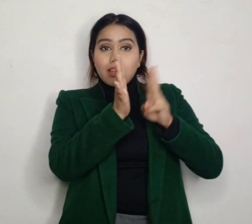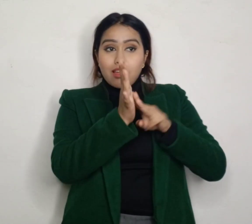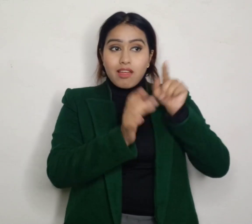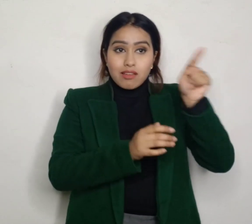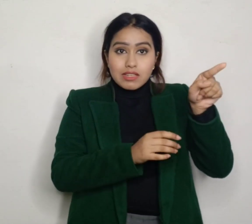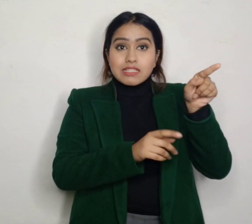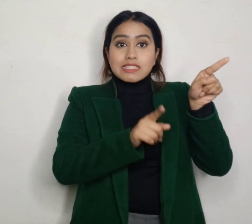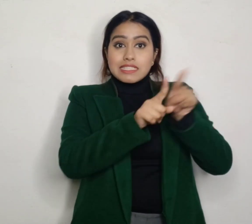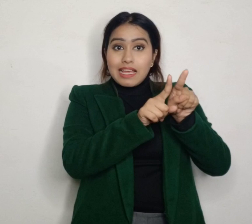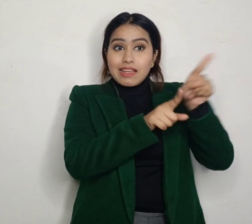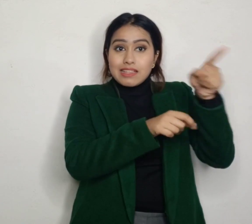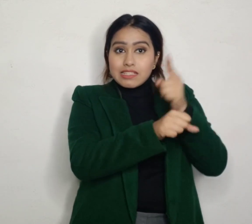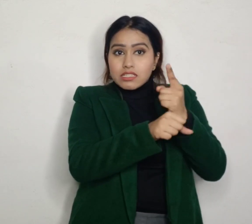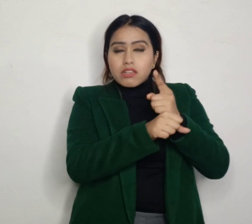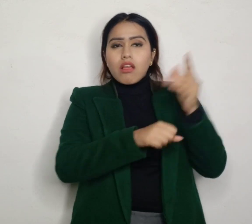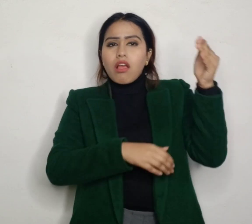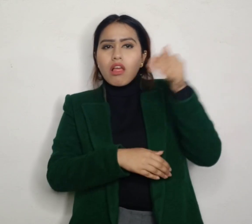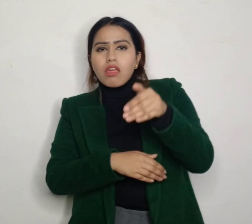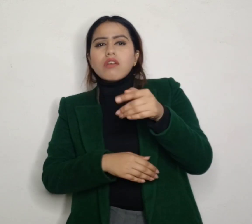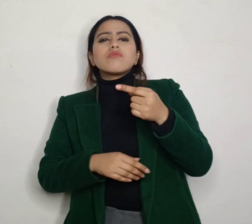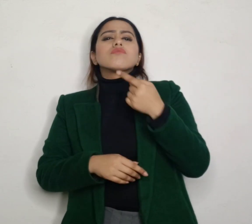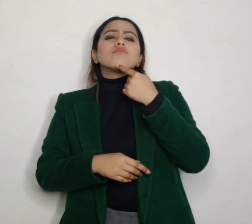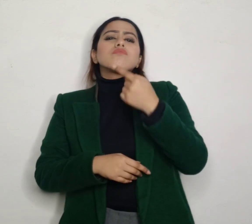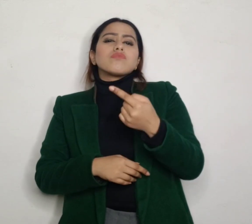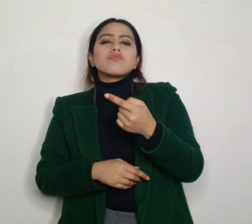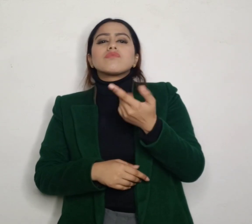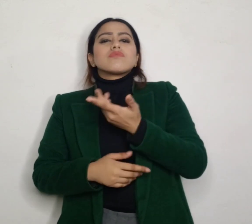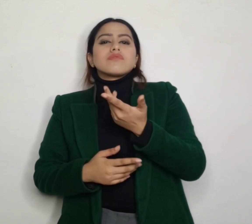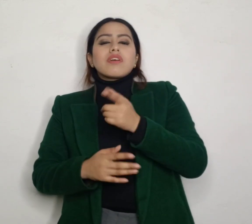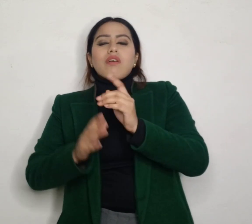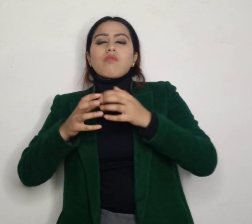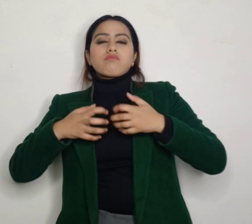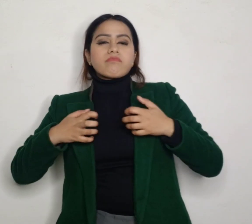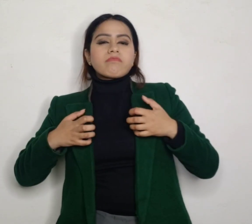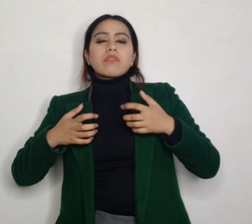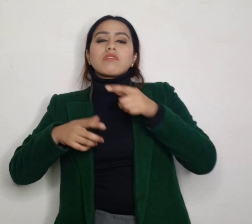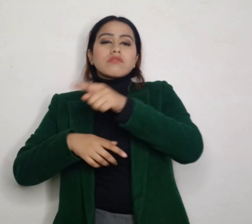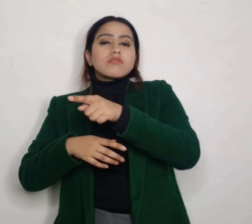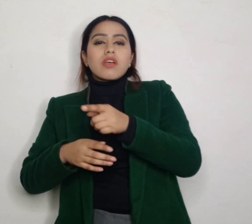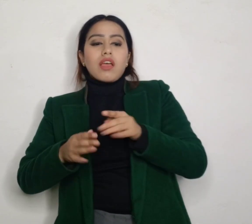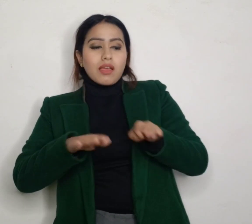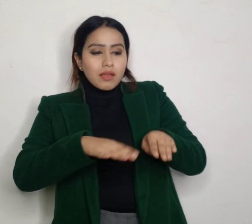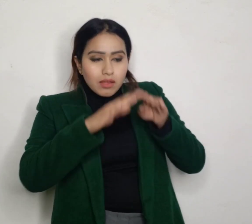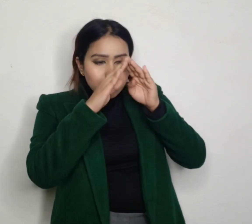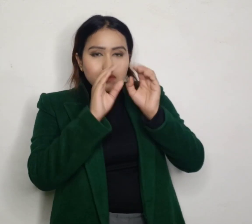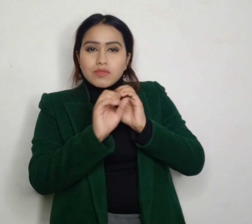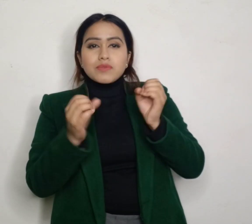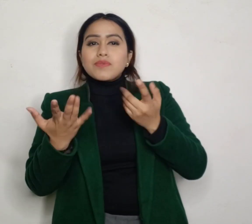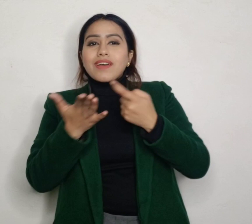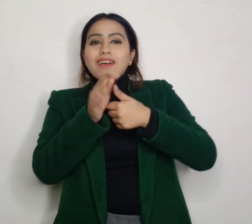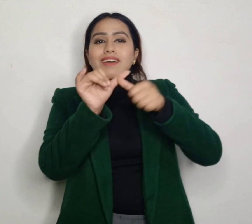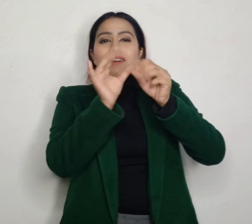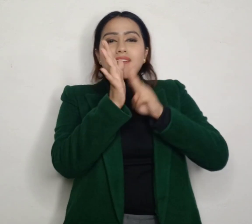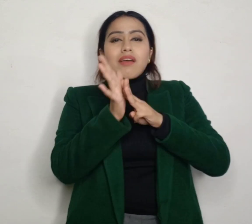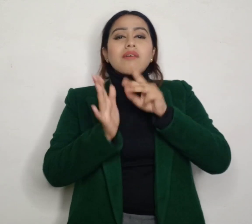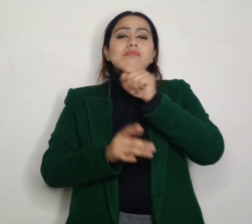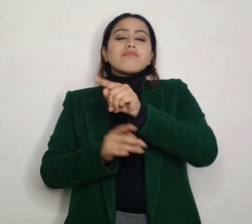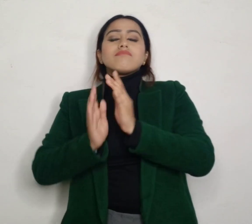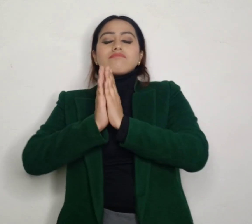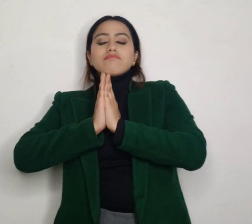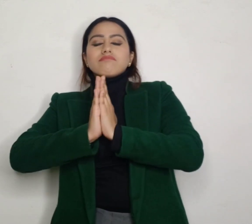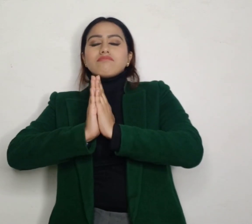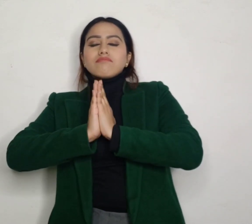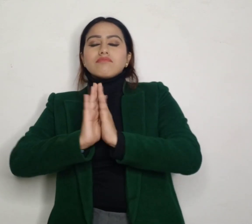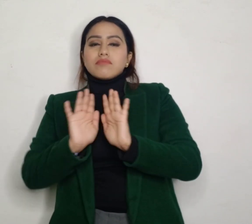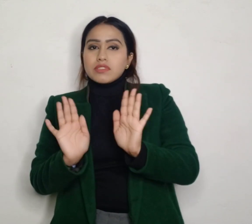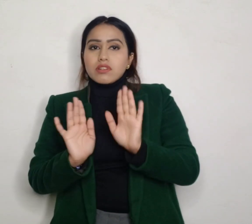जी हैं वशिष्ठ जी, वो दरबार में पधारे। उन्होंने सम्मान नहीं किया गुरु वशिष्ठ जी का, और इस बात से गुरु वशिष्ठ क्रोधित हो गए। वो प्रभु